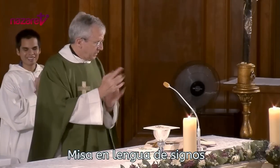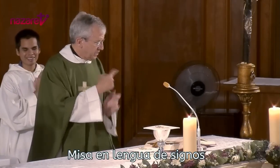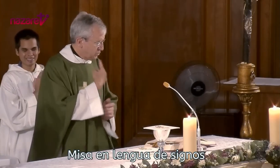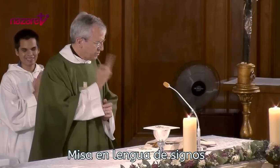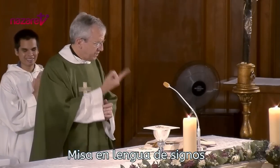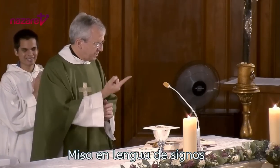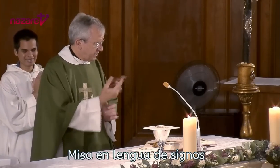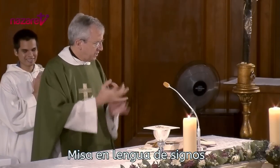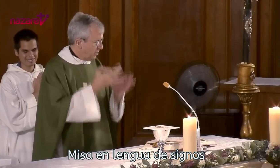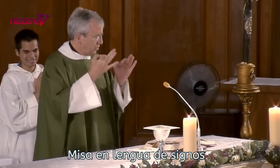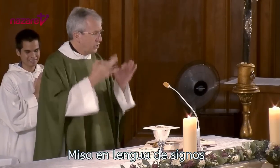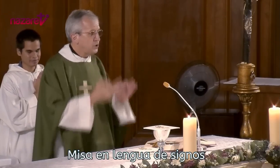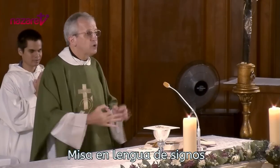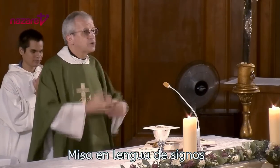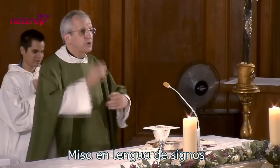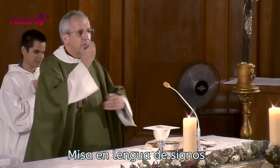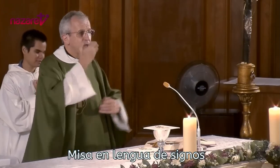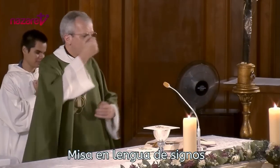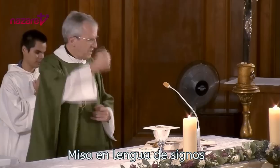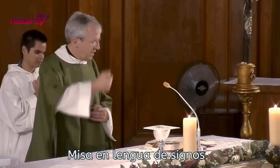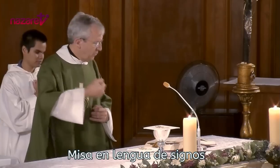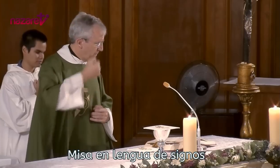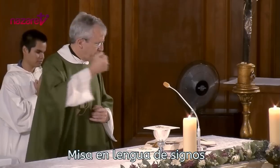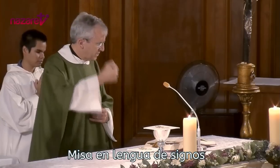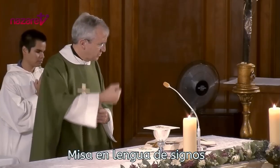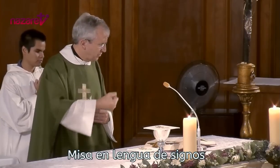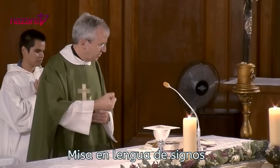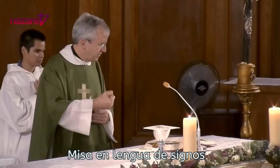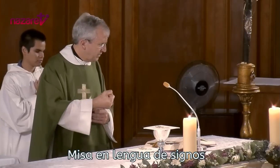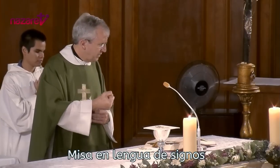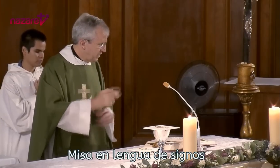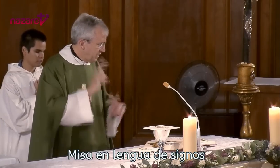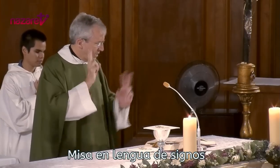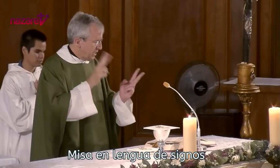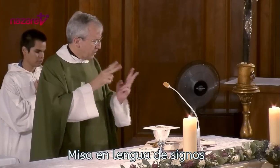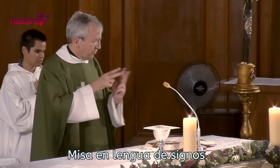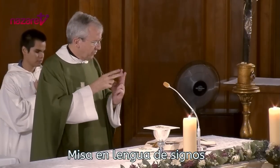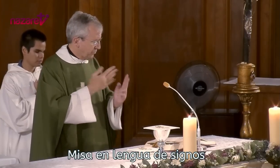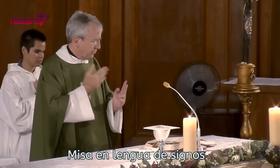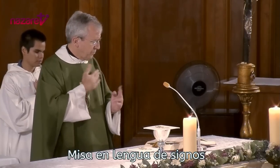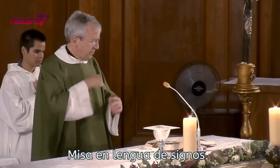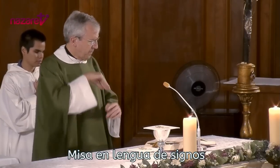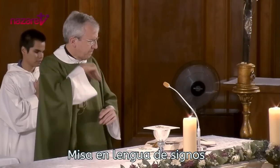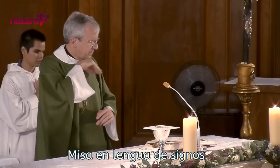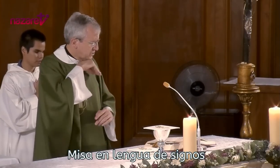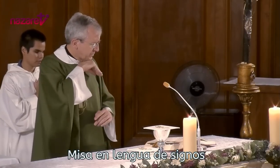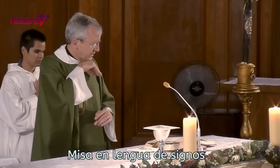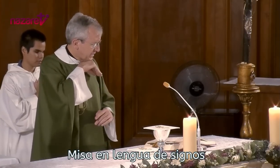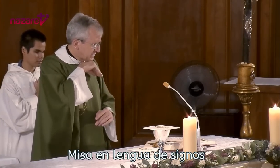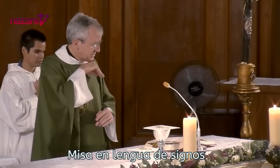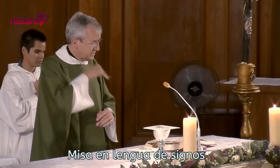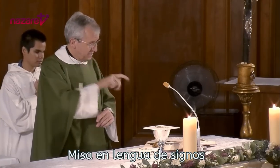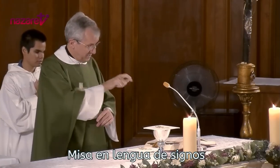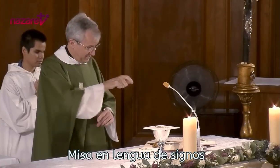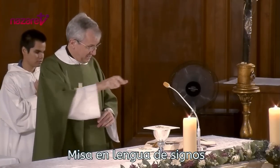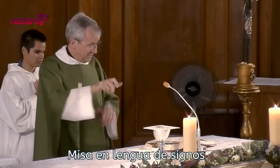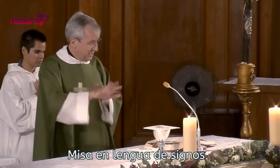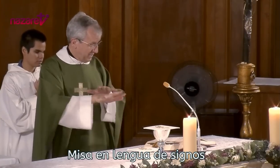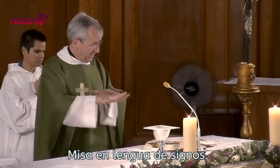Jesús dice: yo soy el buen pastor y conozco mis ovejas y